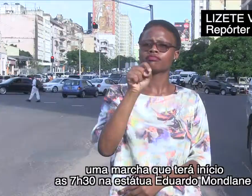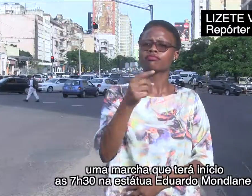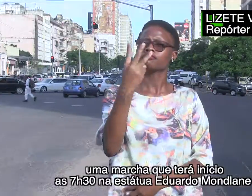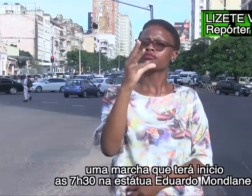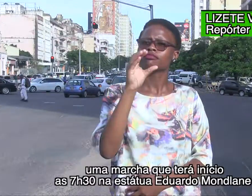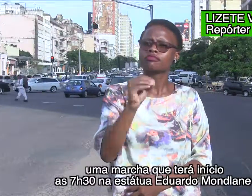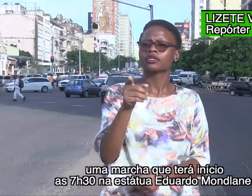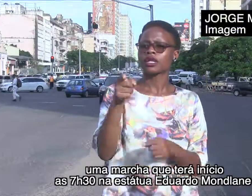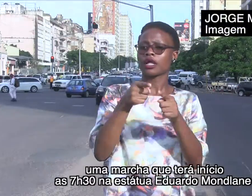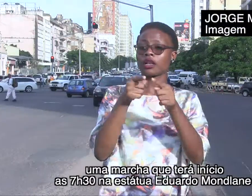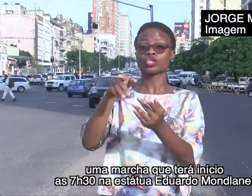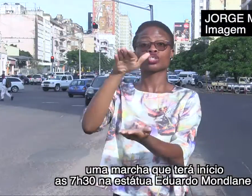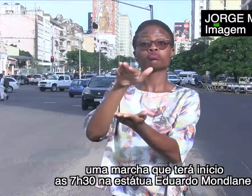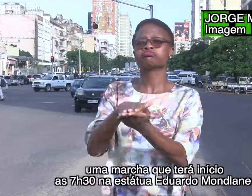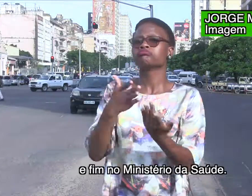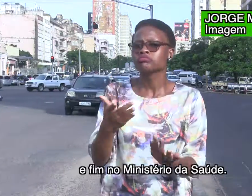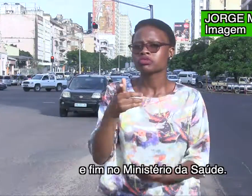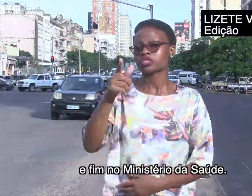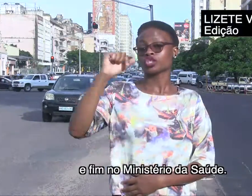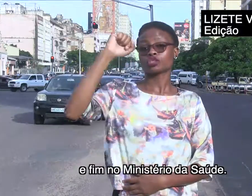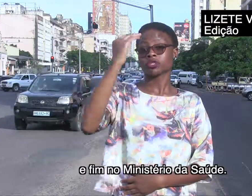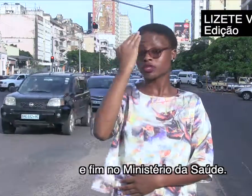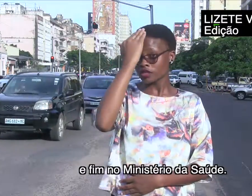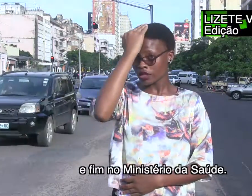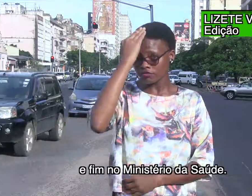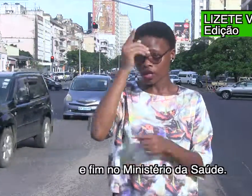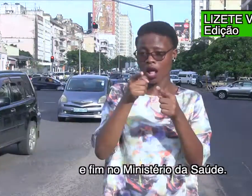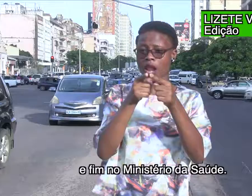na estátua de Eduardo Mondiani e fim no Ministério da Saúde.